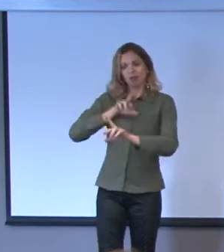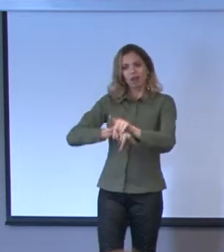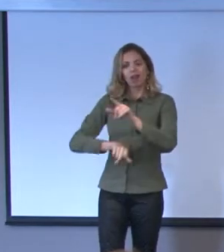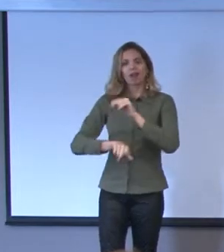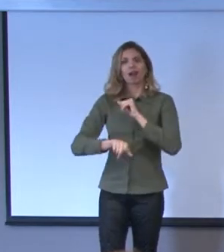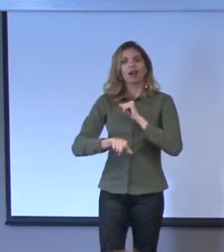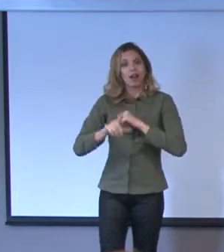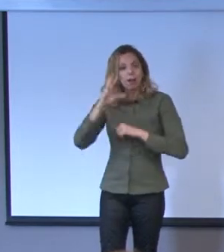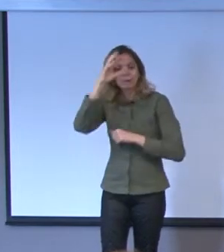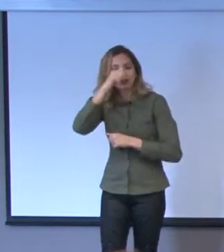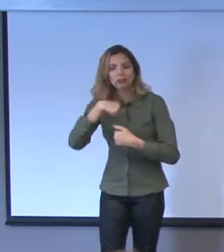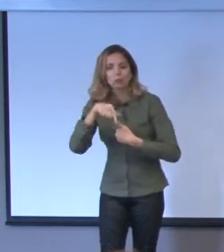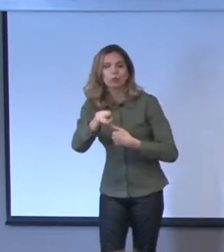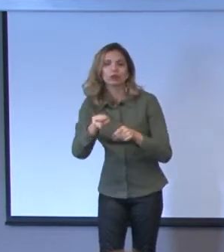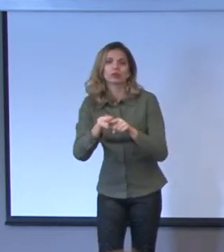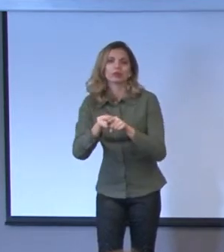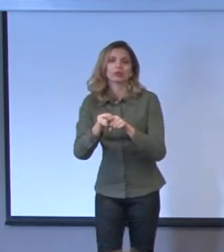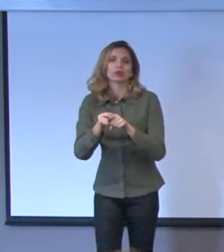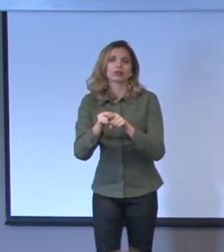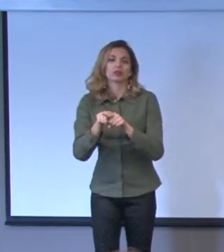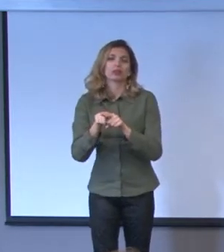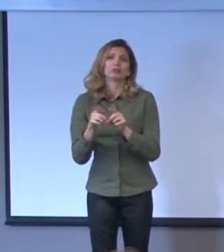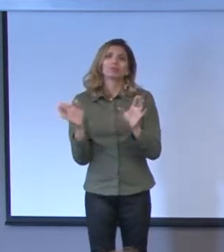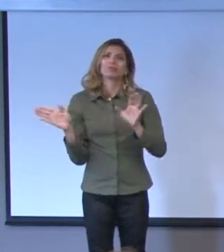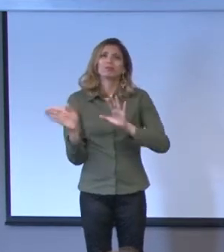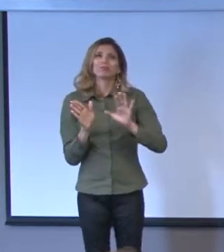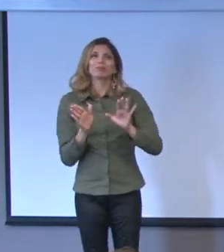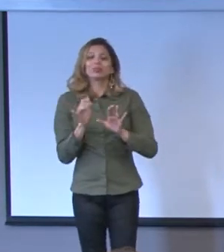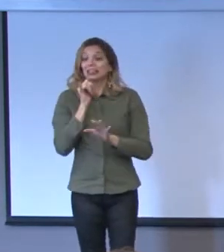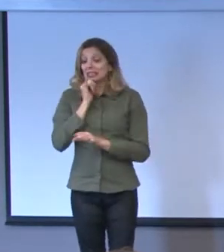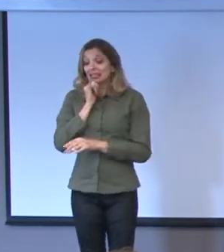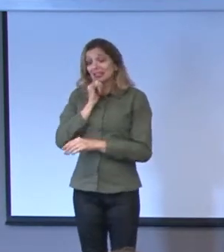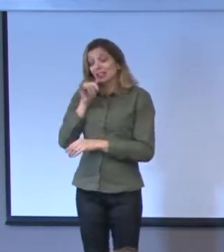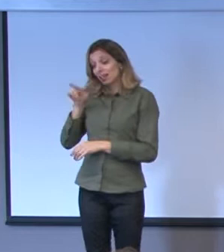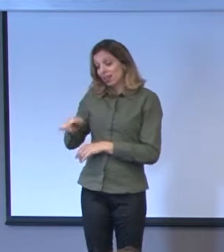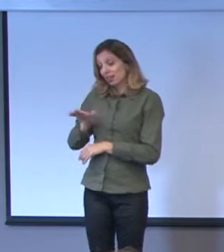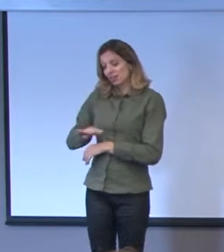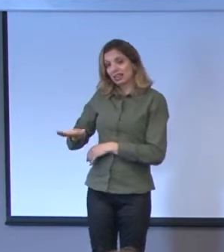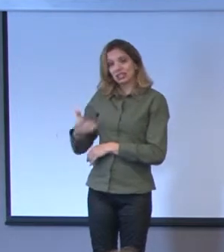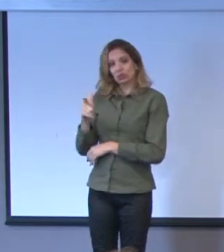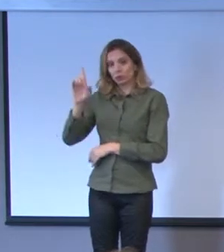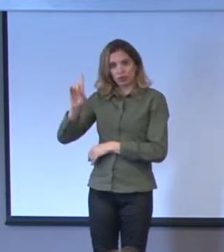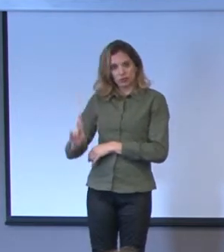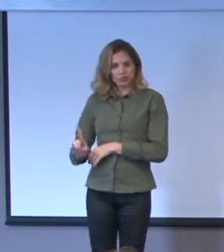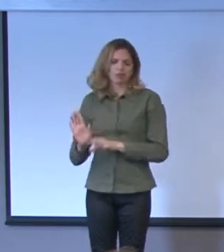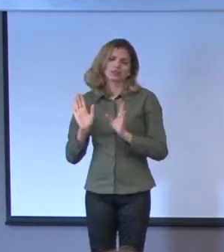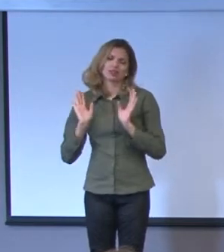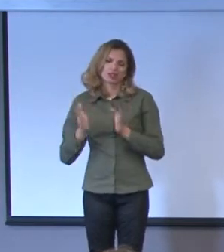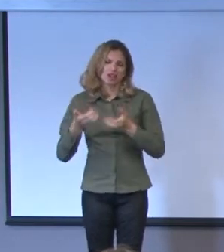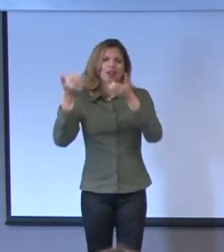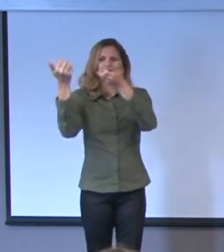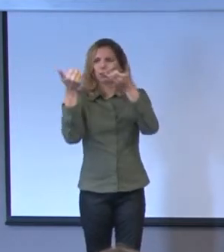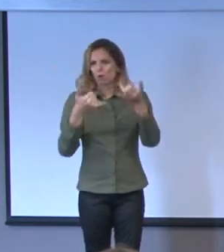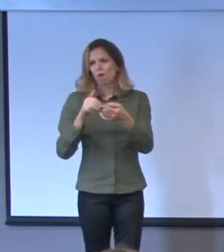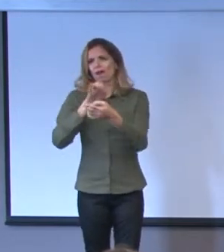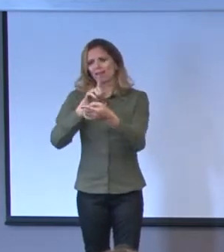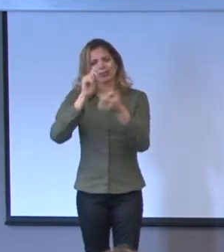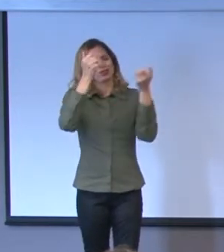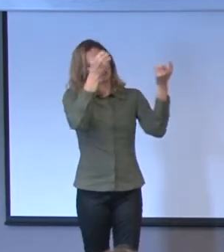do corriqueiro ou do comum, né? Bom, para as crianças com deficiência, eu acho que a professora Eda já falou um monte aqui,